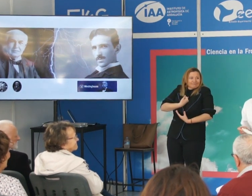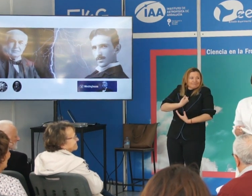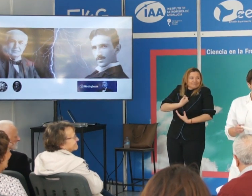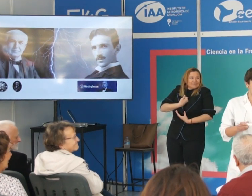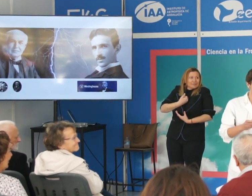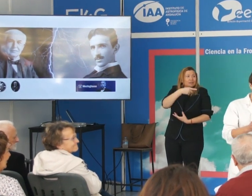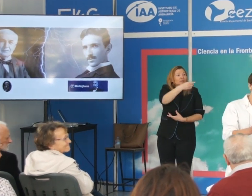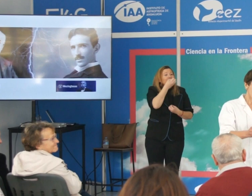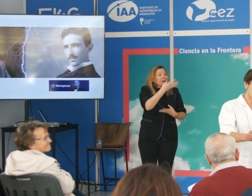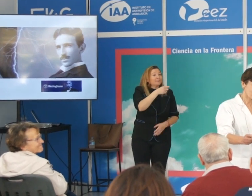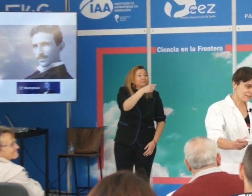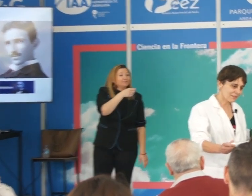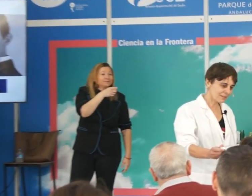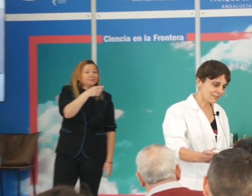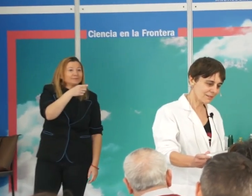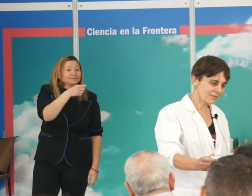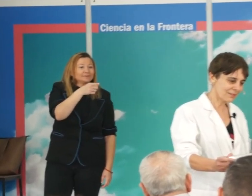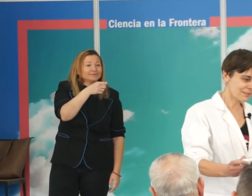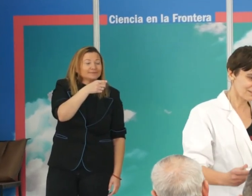¿Y usted qué tal? A ver.